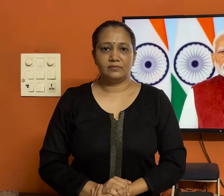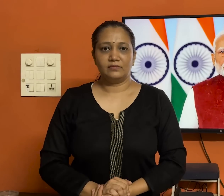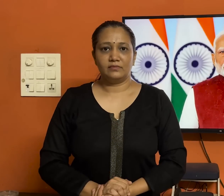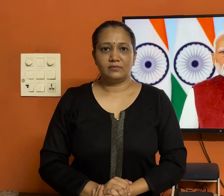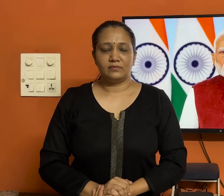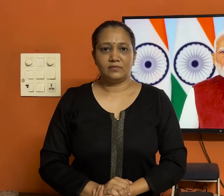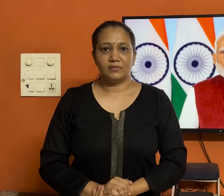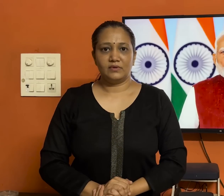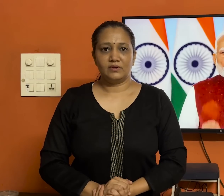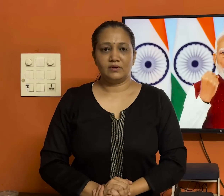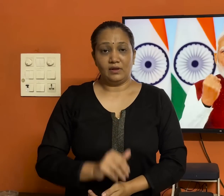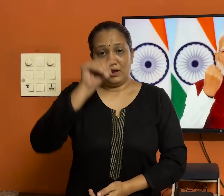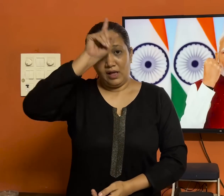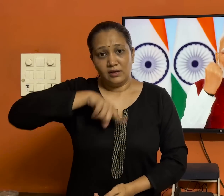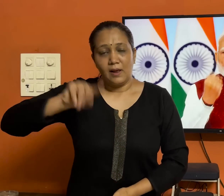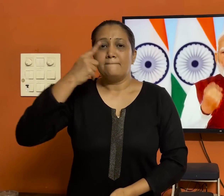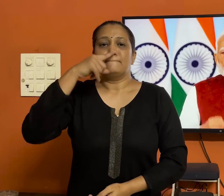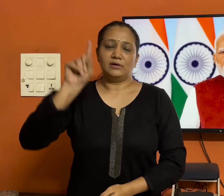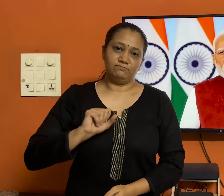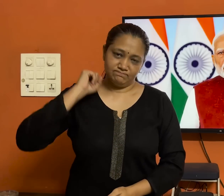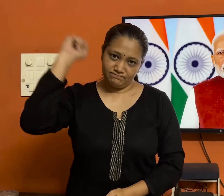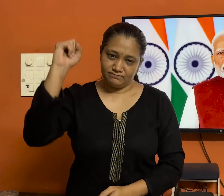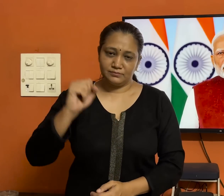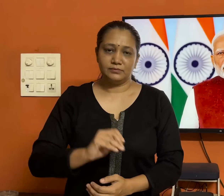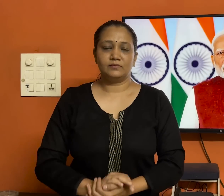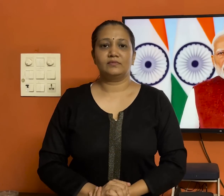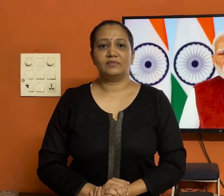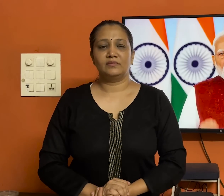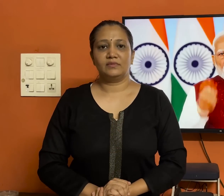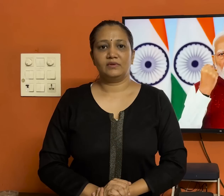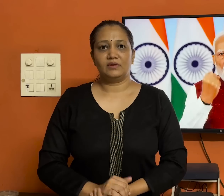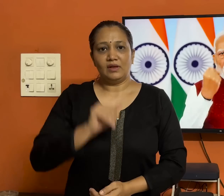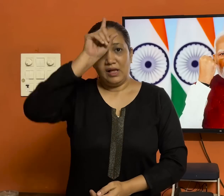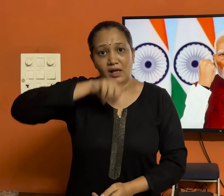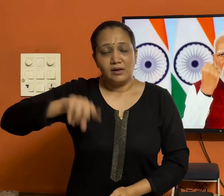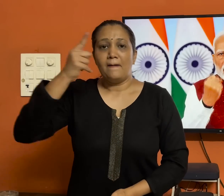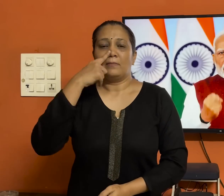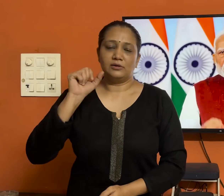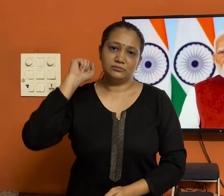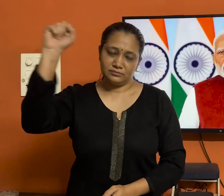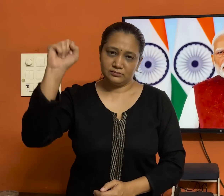भारत माता की, भारत